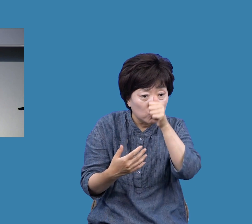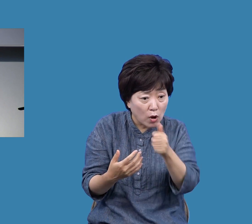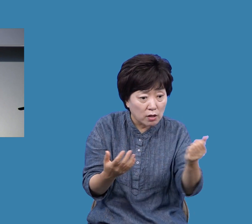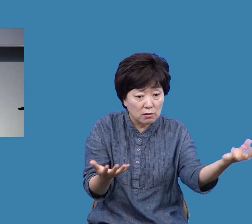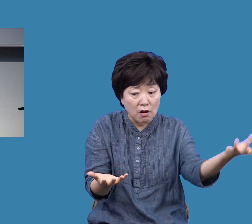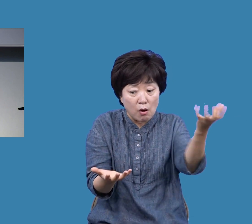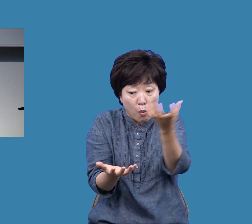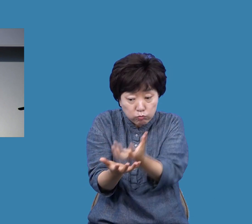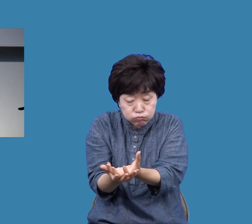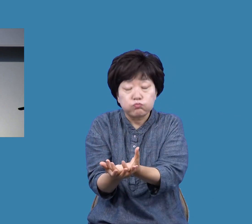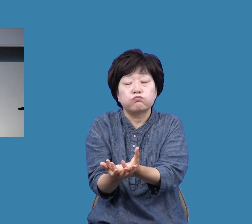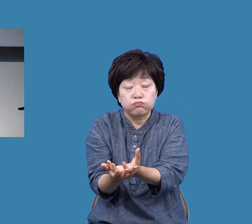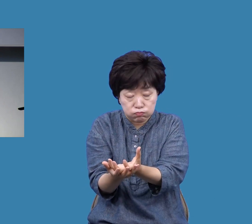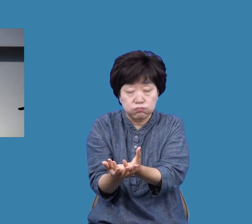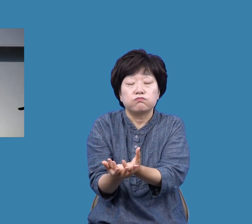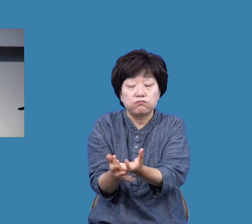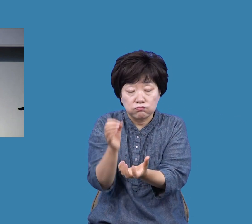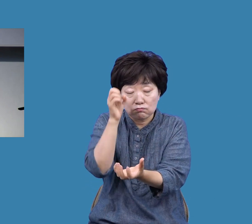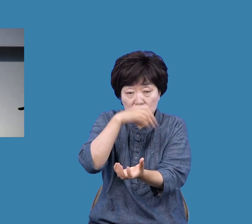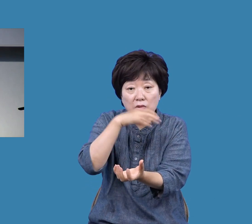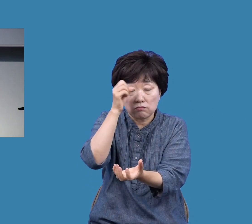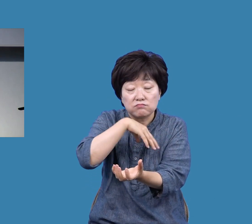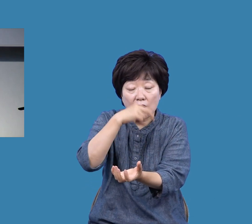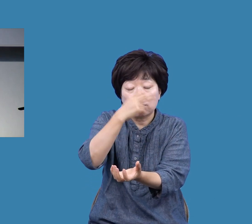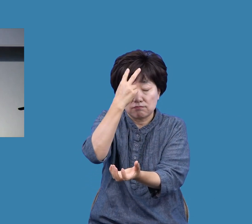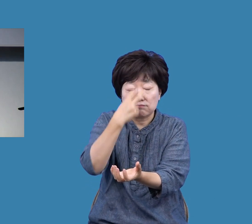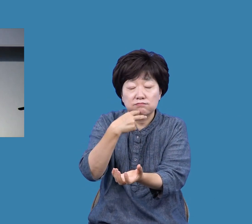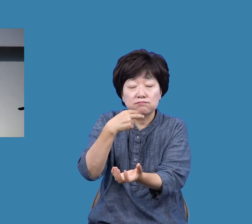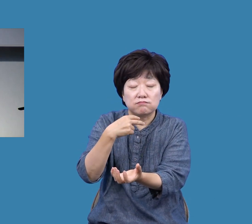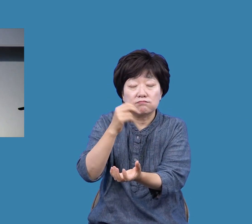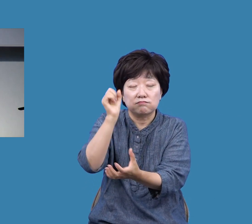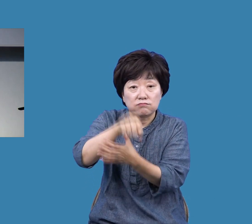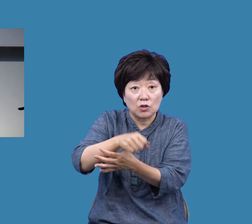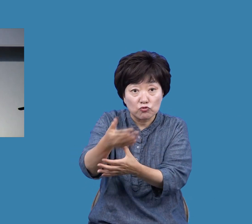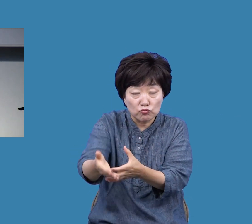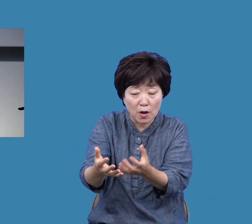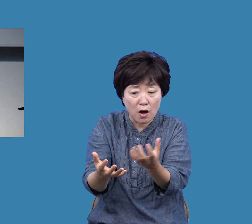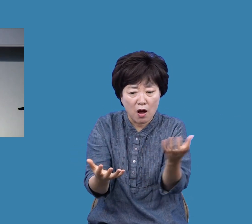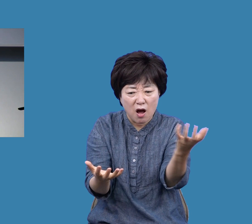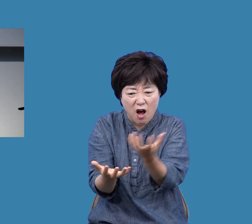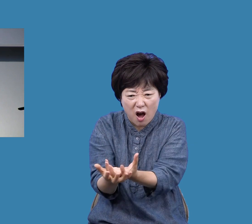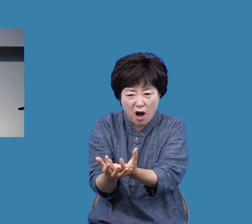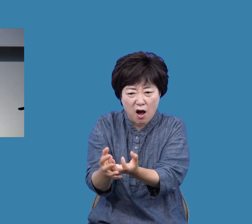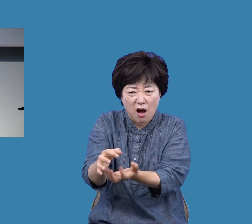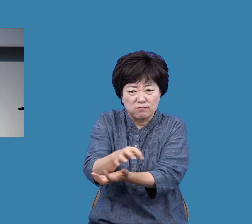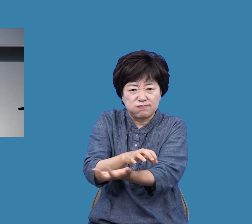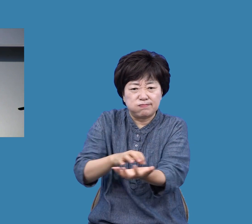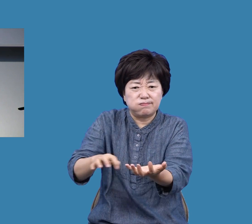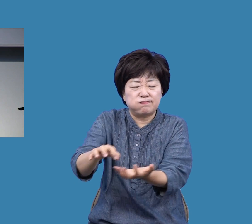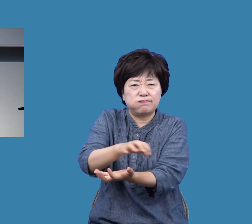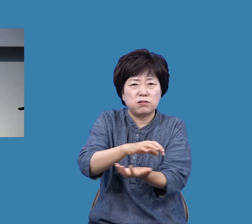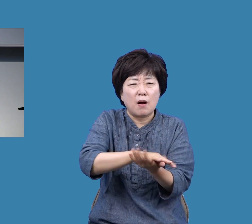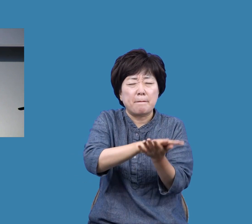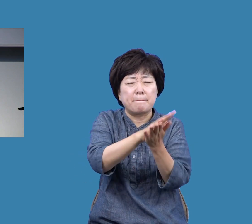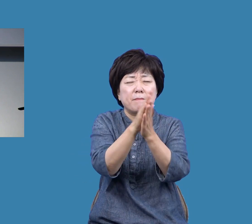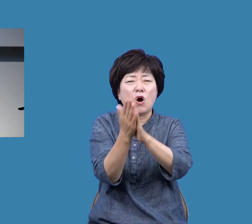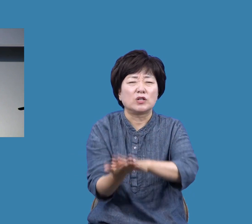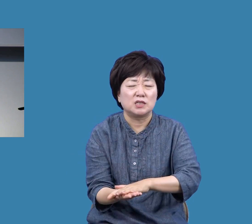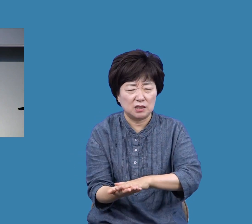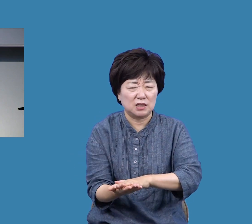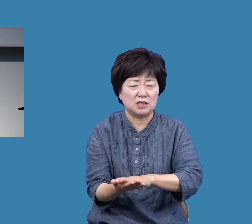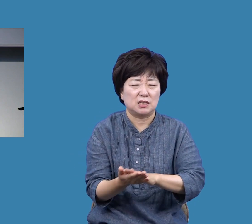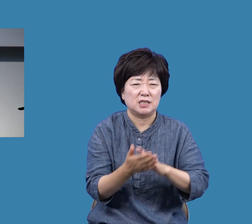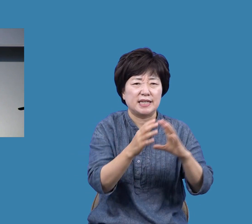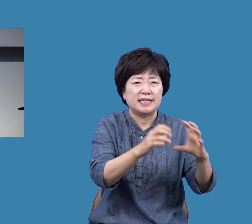그래서 성경은 절대로 죄하고 섞지 말라고 얘기합니다. 물론 뭐 우리 안에 죄가 하나도 없으라 그런